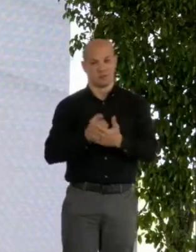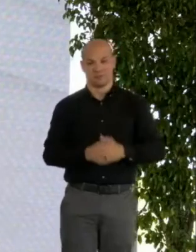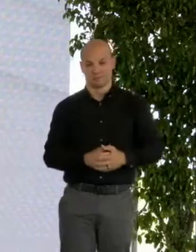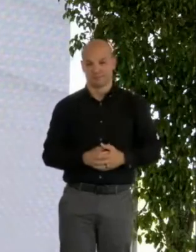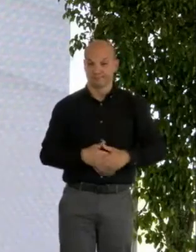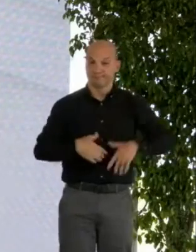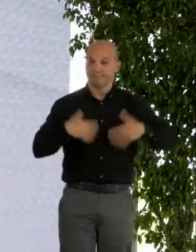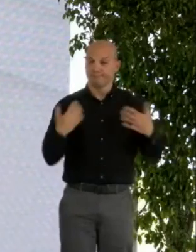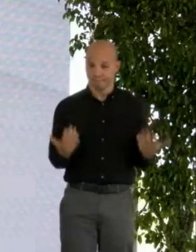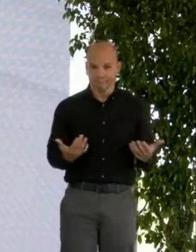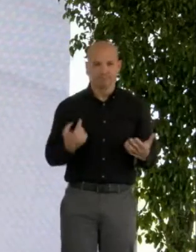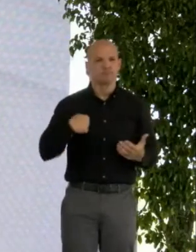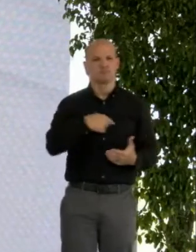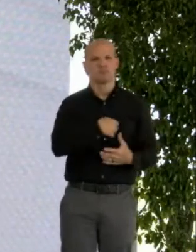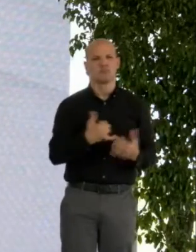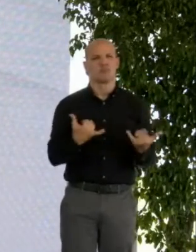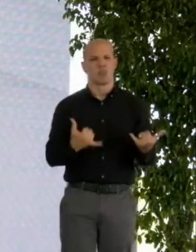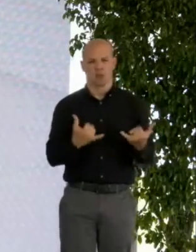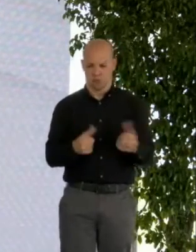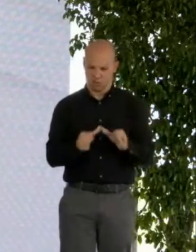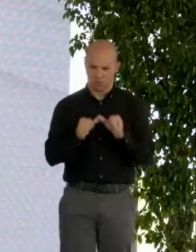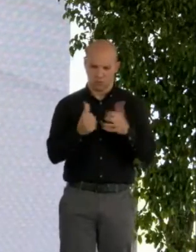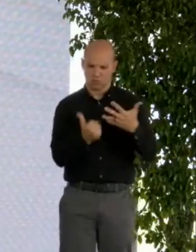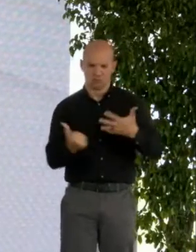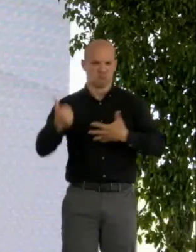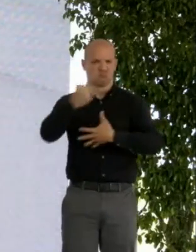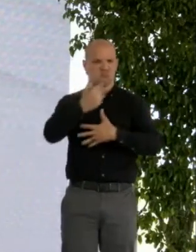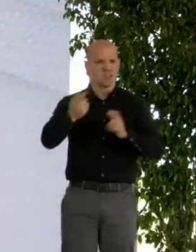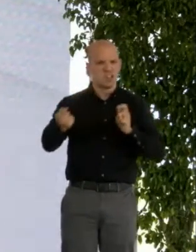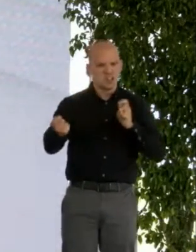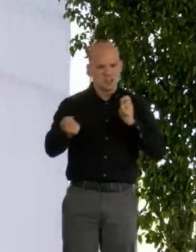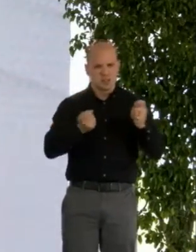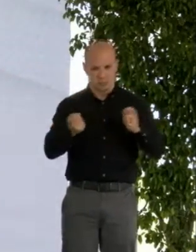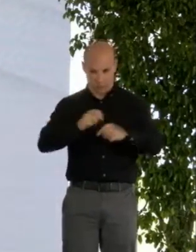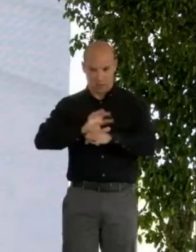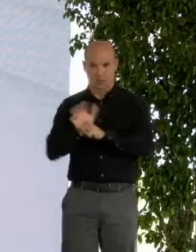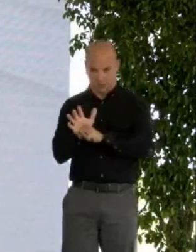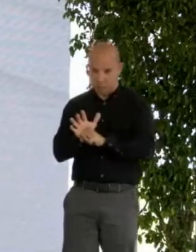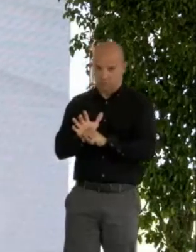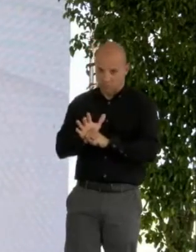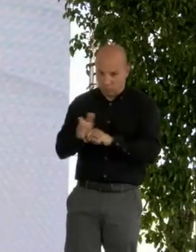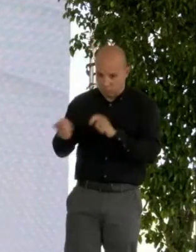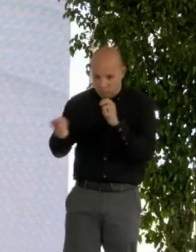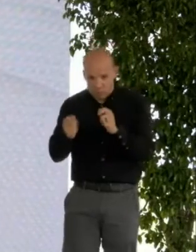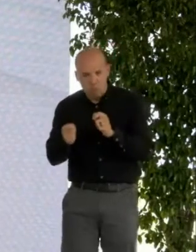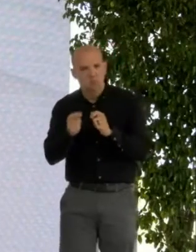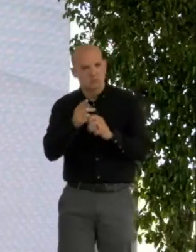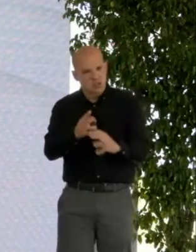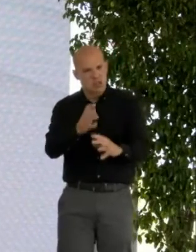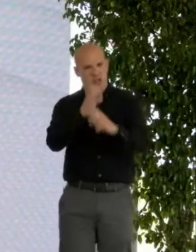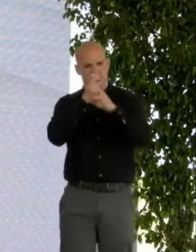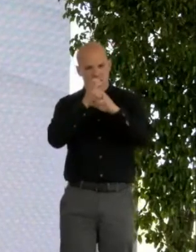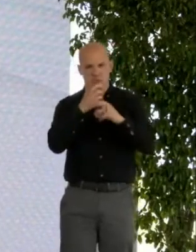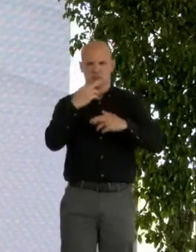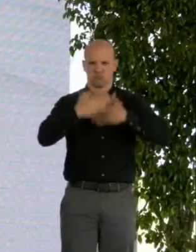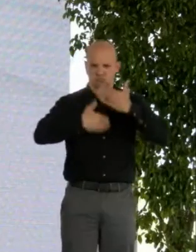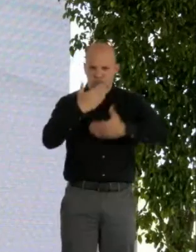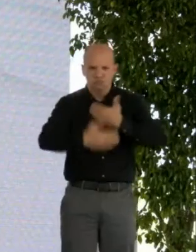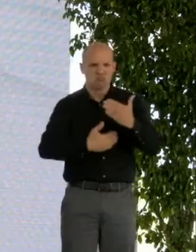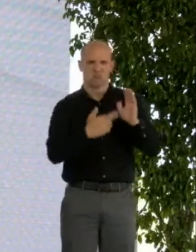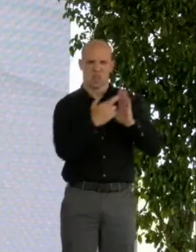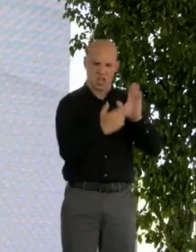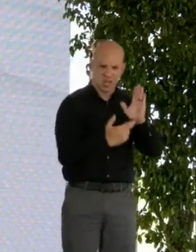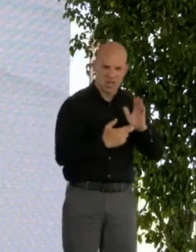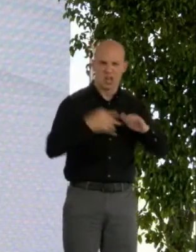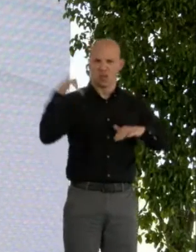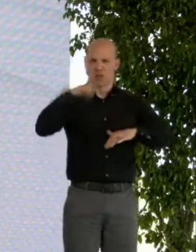Por eso, seguimos dando prioridad al manejo agresivo de la pandemia, con estrictos protocolos en los aeropuertos de Puerto Rico,